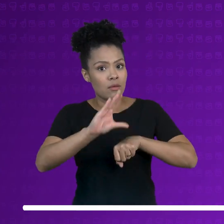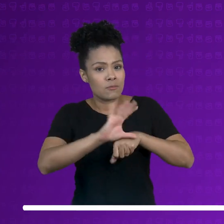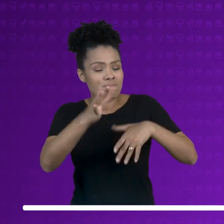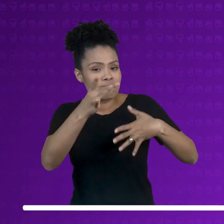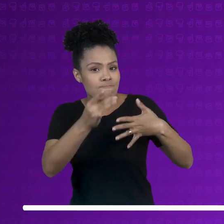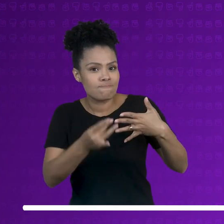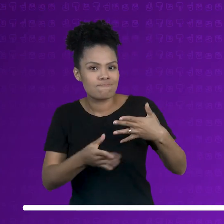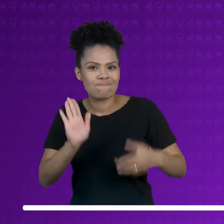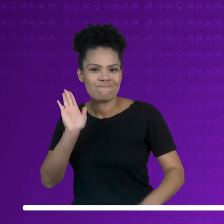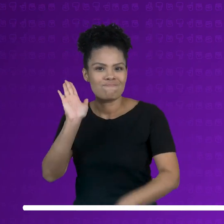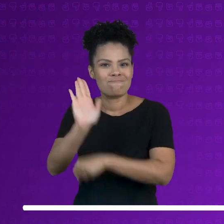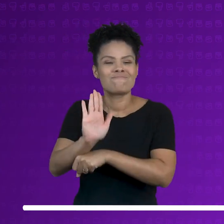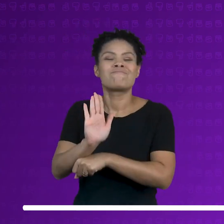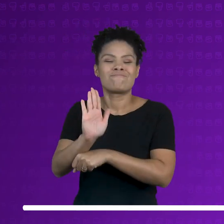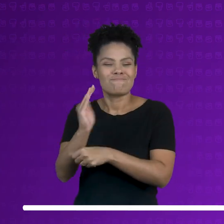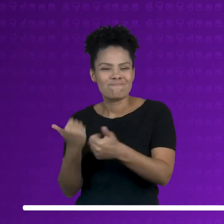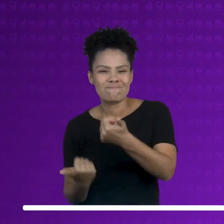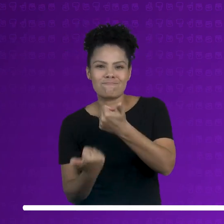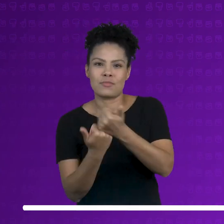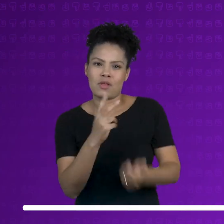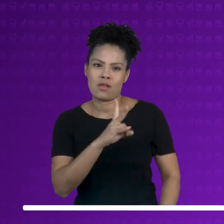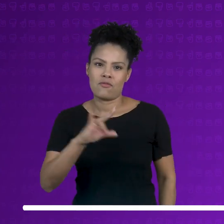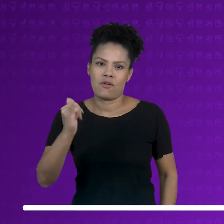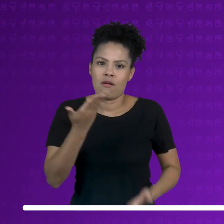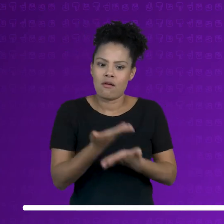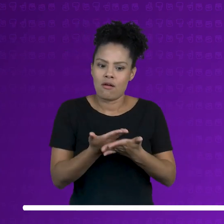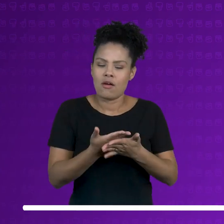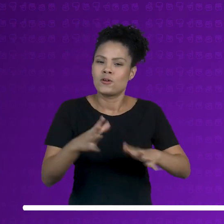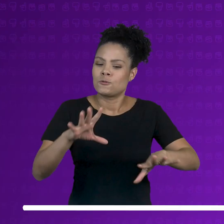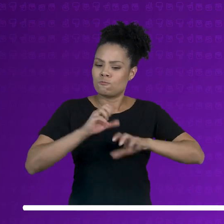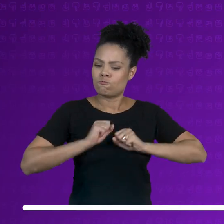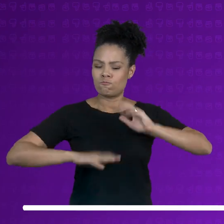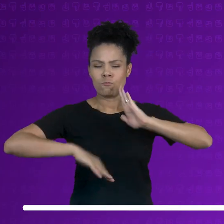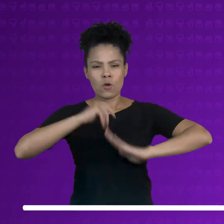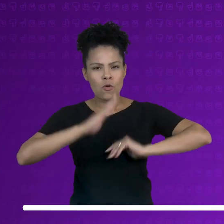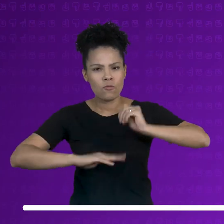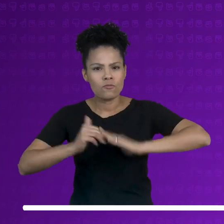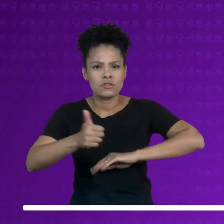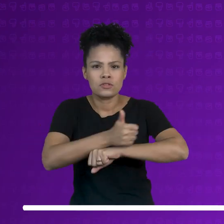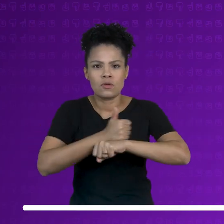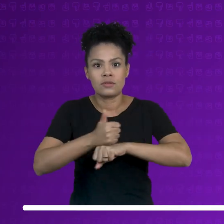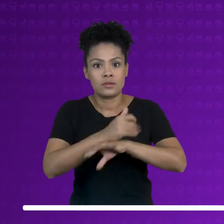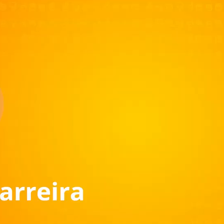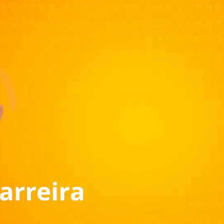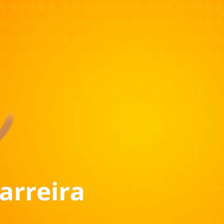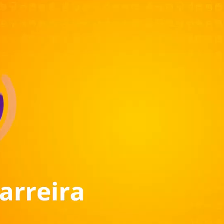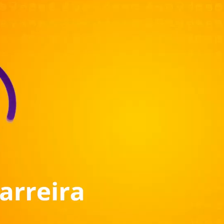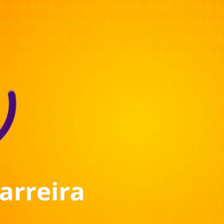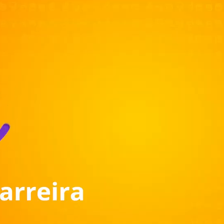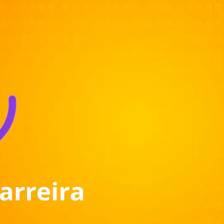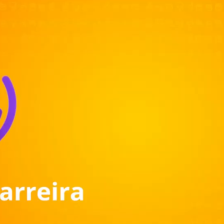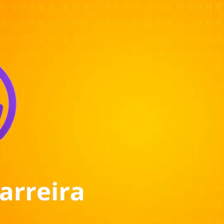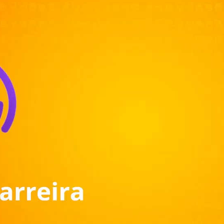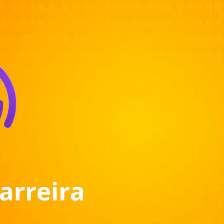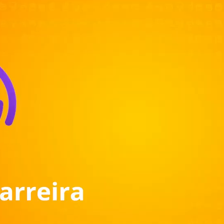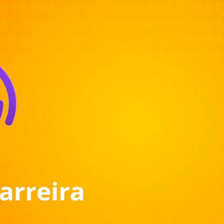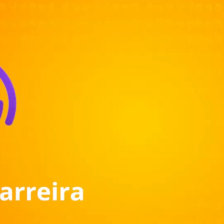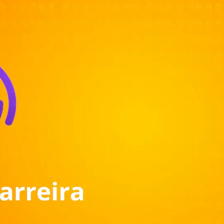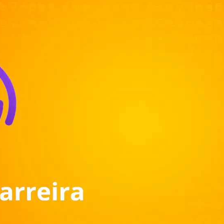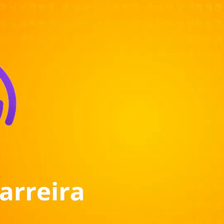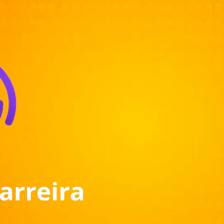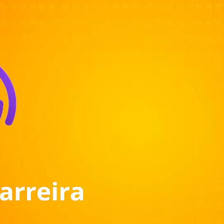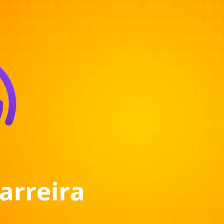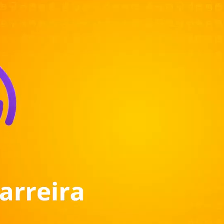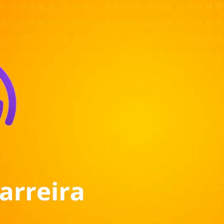o suporte e estudo necessários para se tornar um profissional completo na área da Libras. Outra razão para aprender a língua